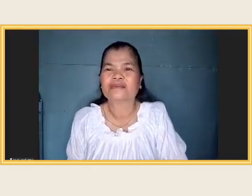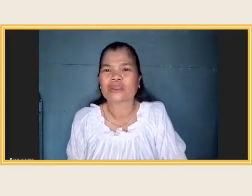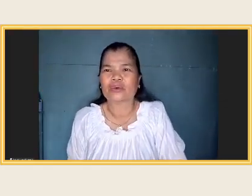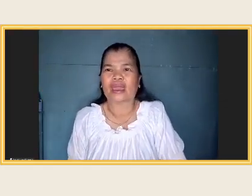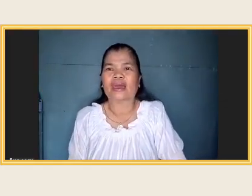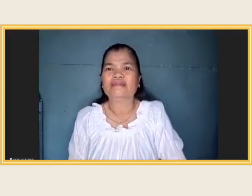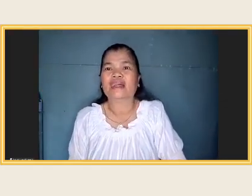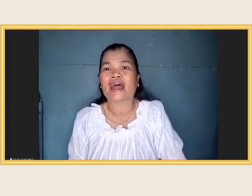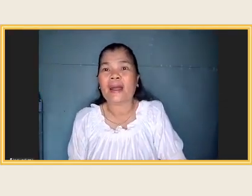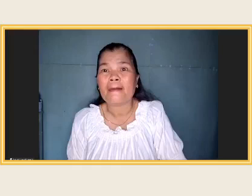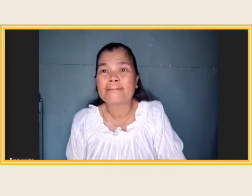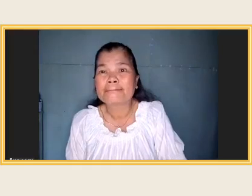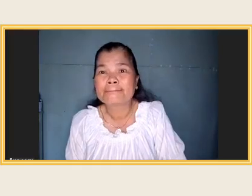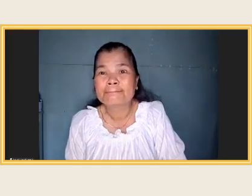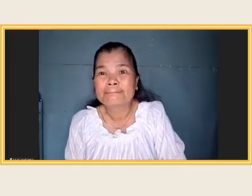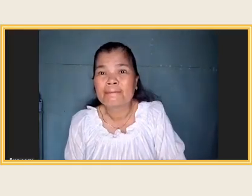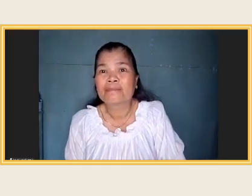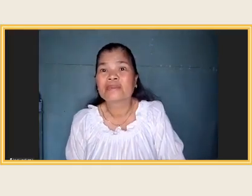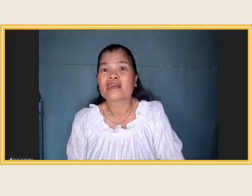next, we have the